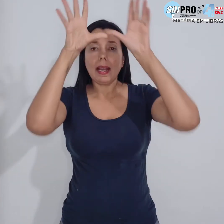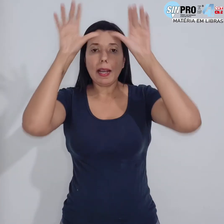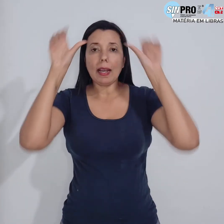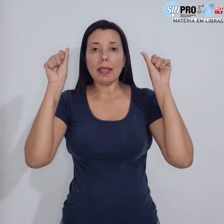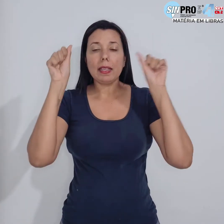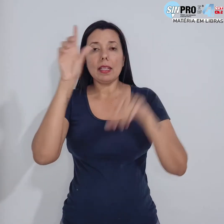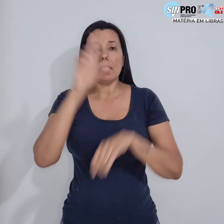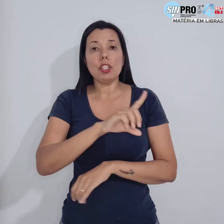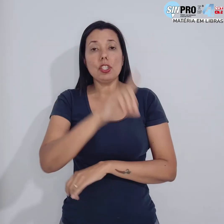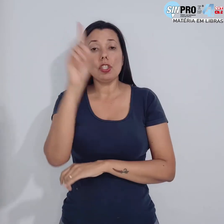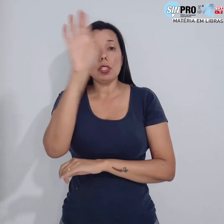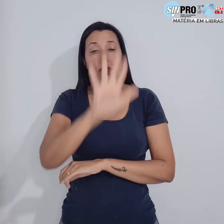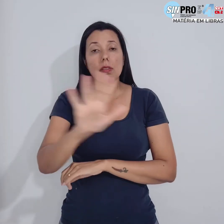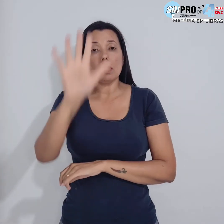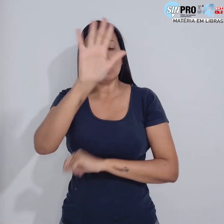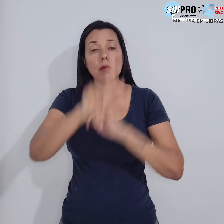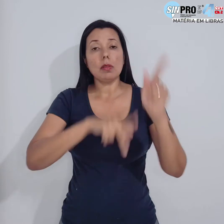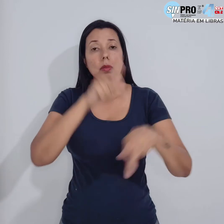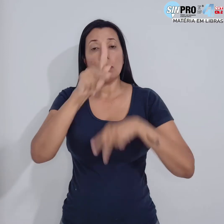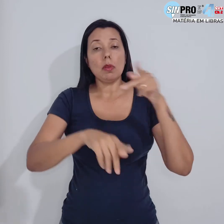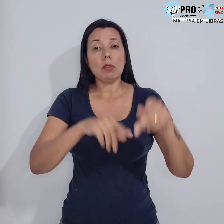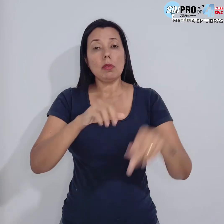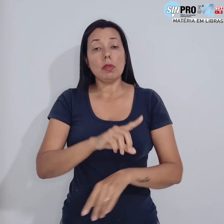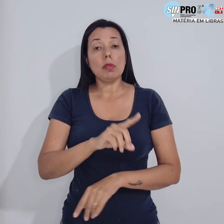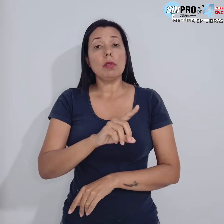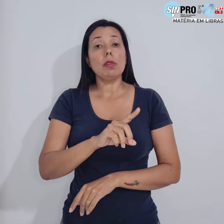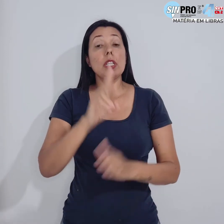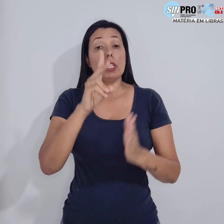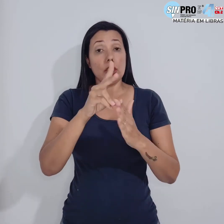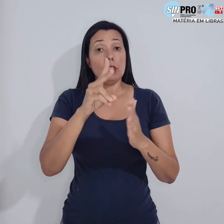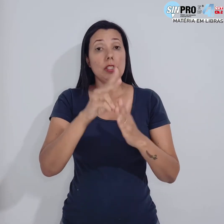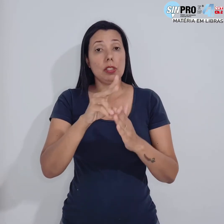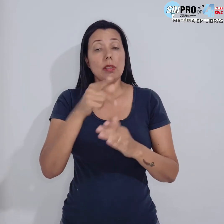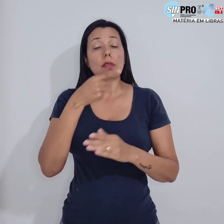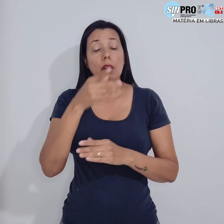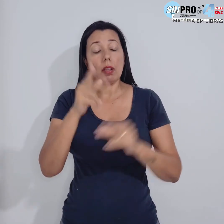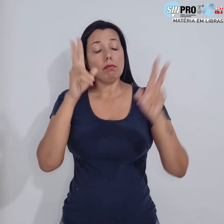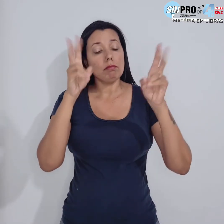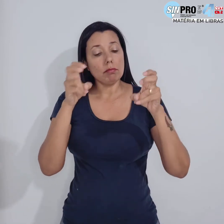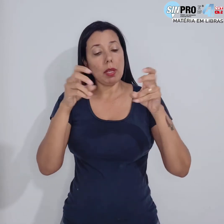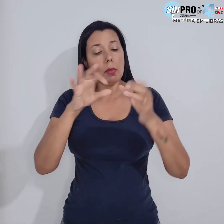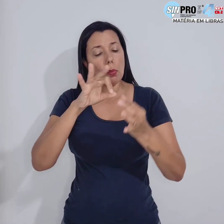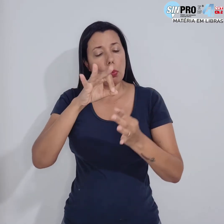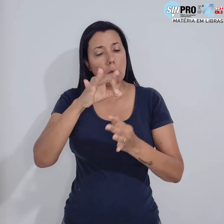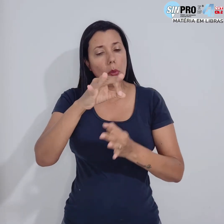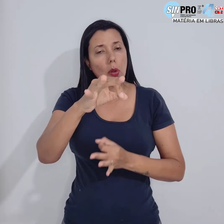de 1988 e nunca foram, denuncia Os Corações do Mundo.